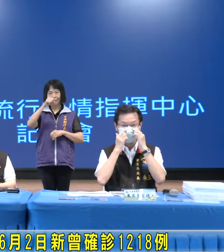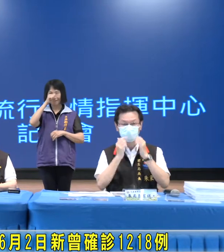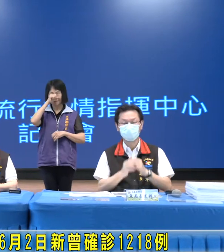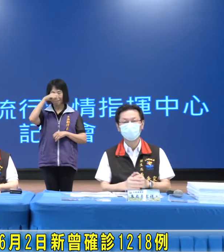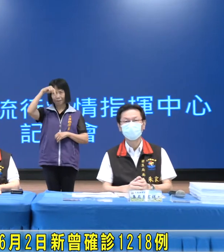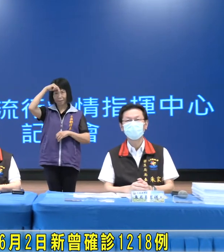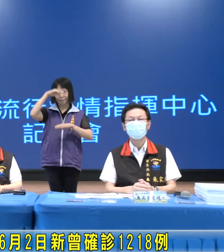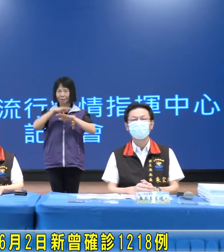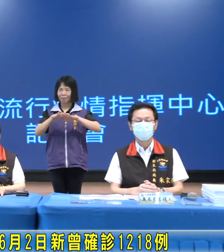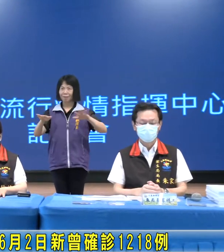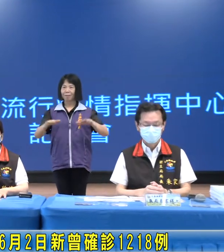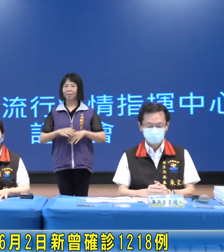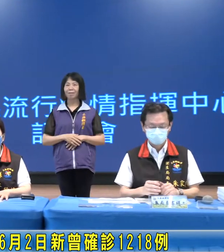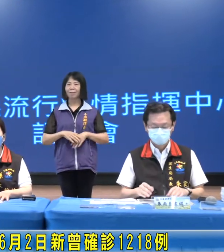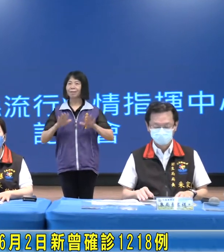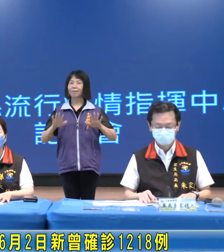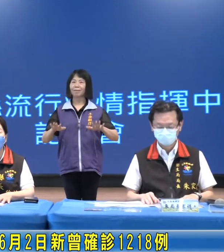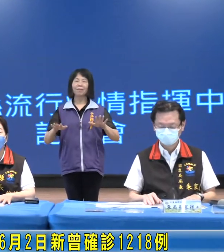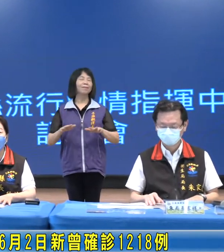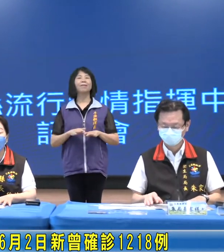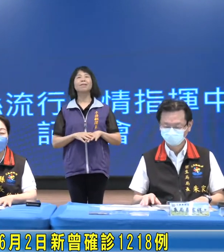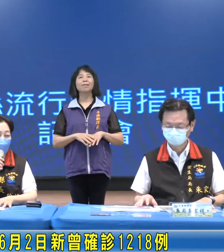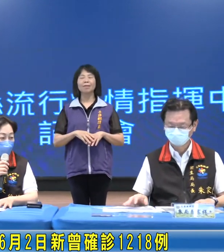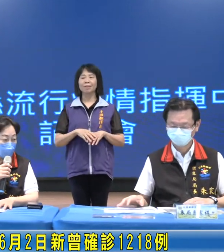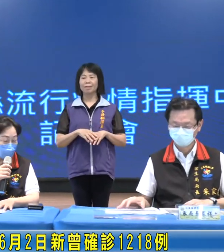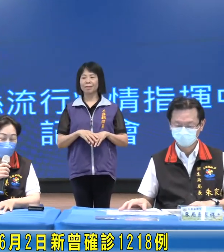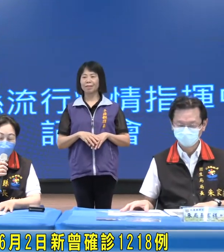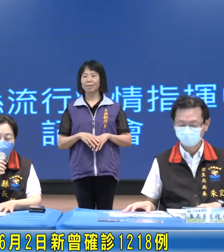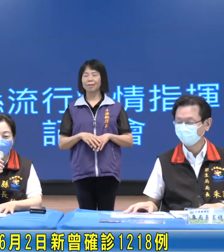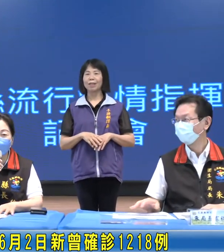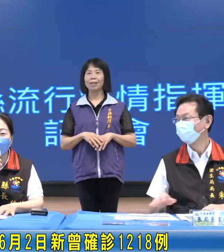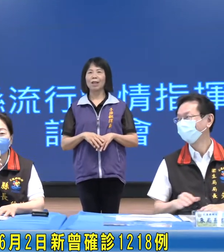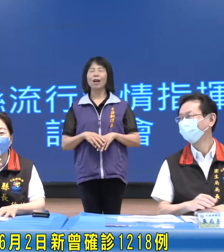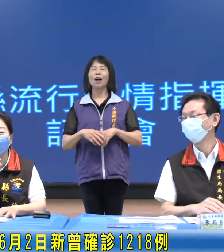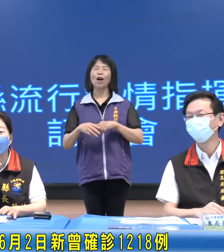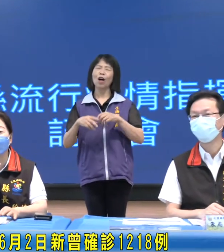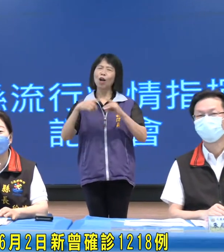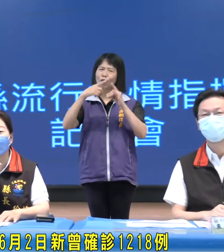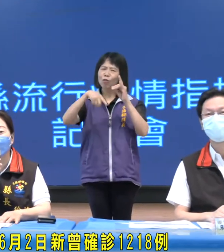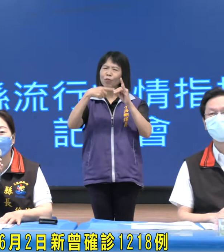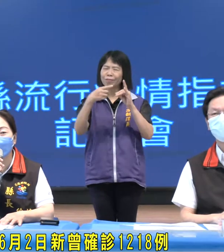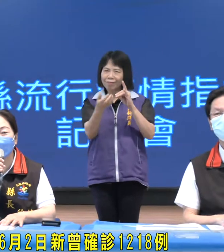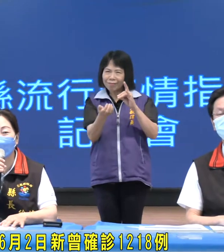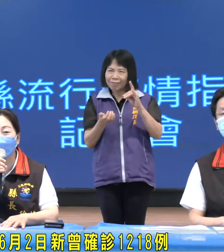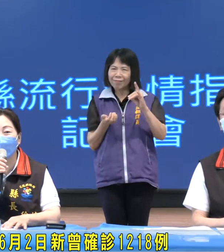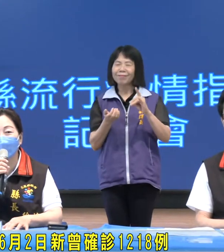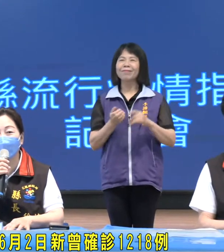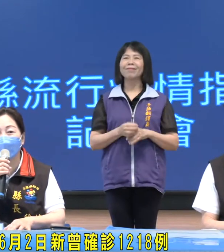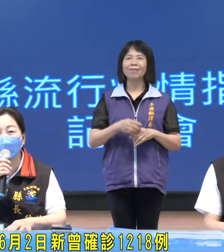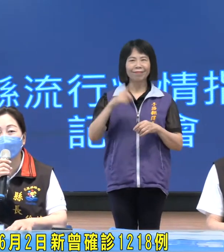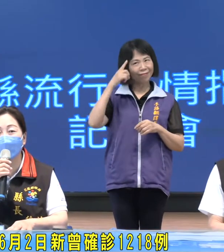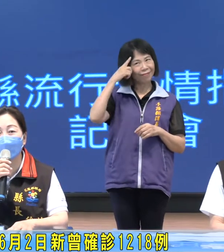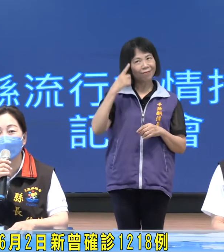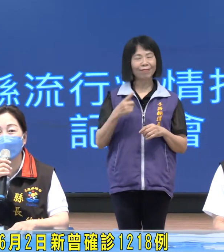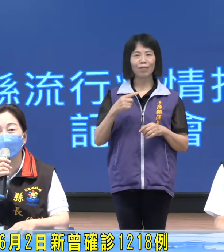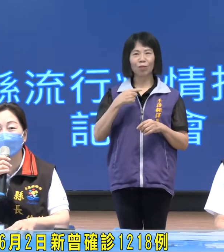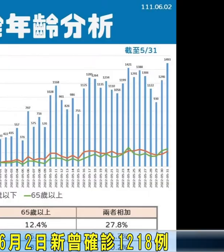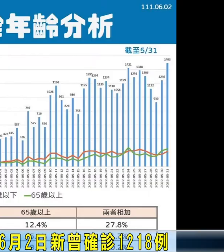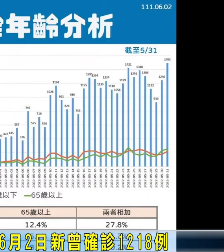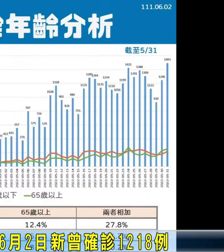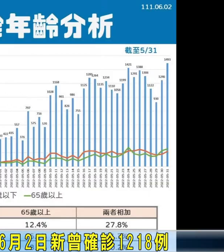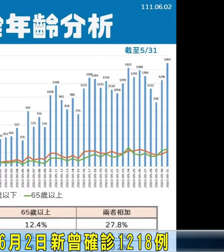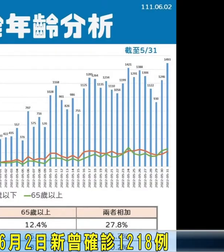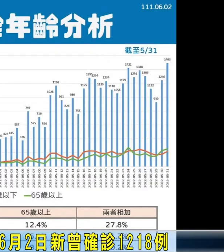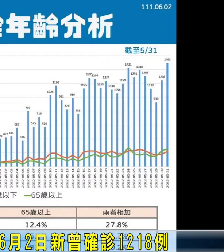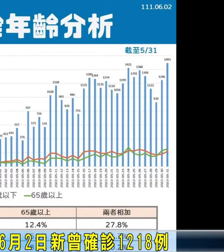增1218例，由县长徐正卫主持，并对远距教学孩童领取免费快筛剂的方